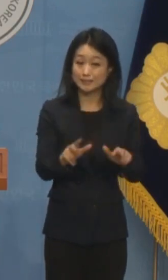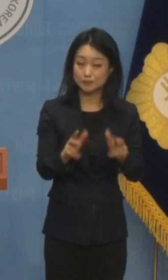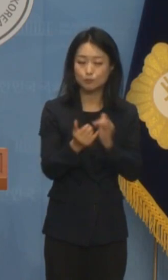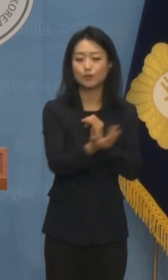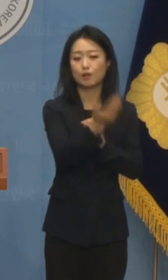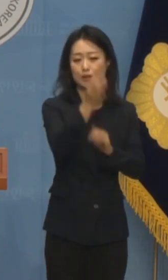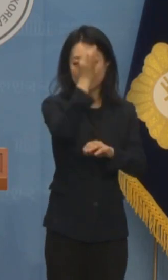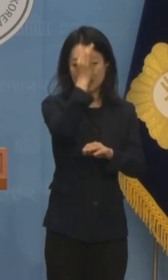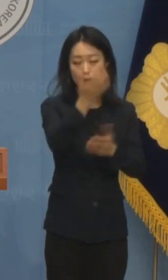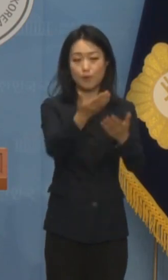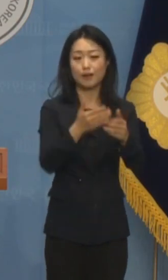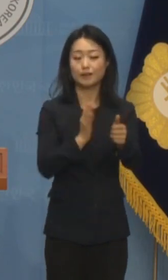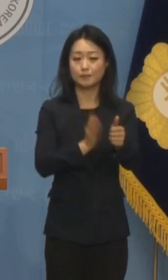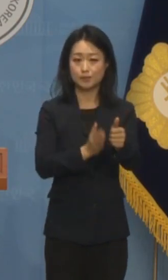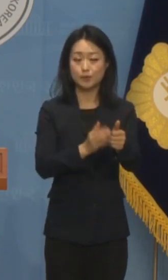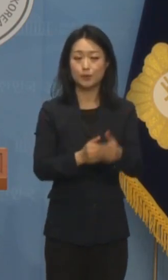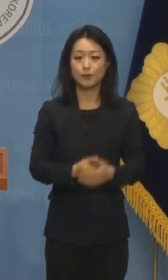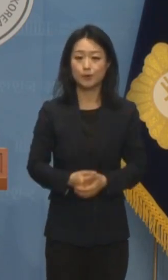사과하십시오